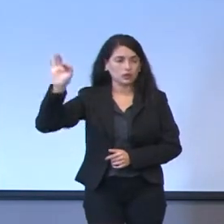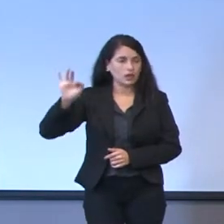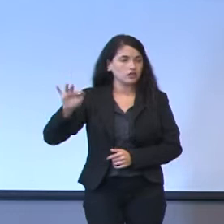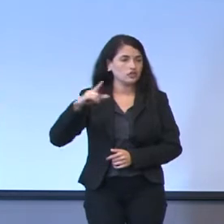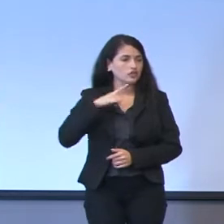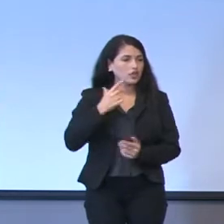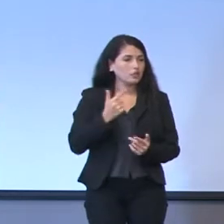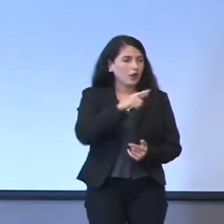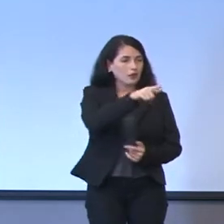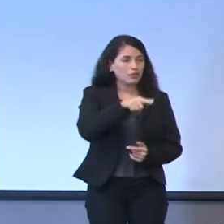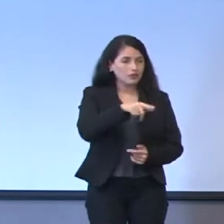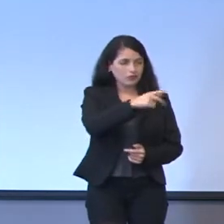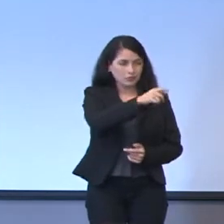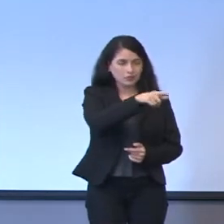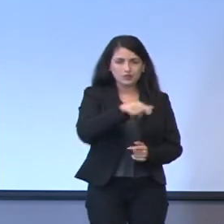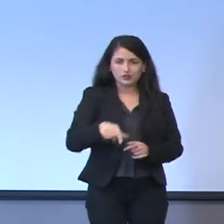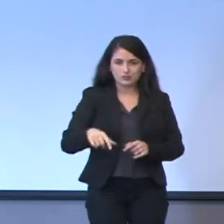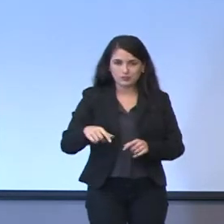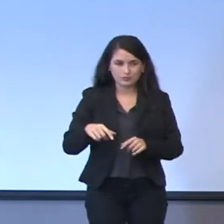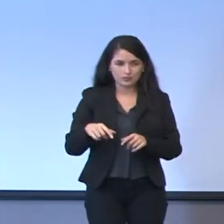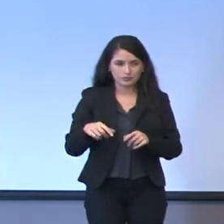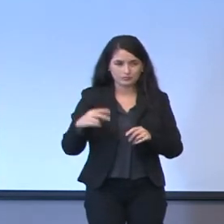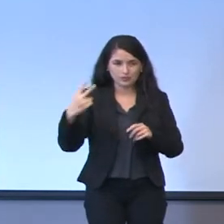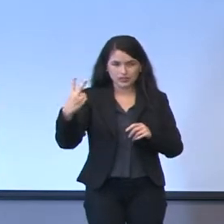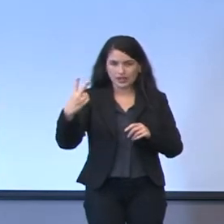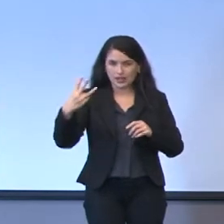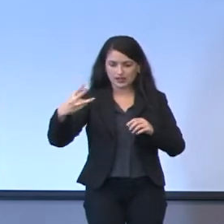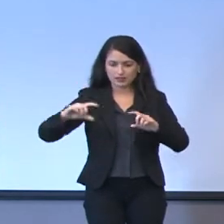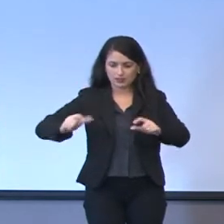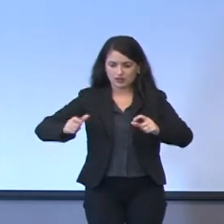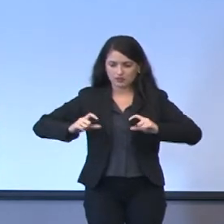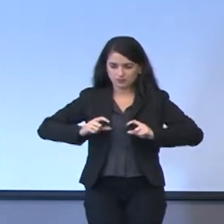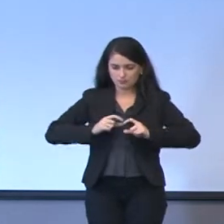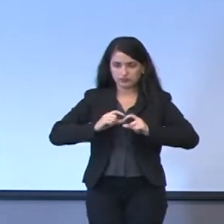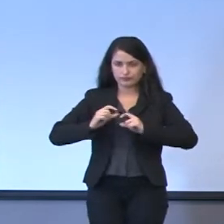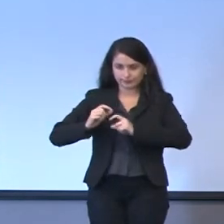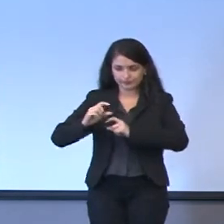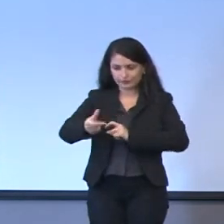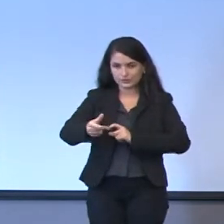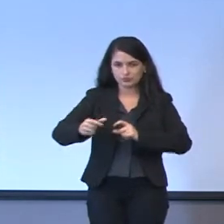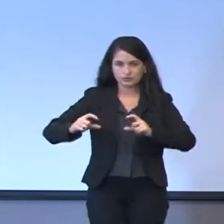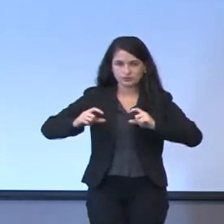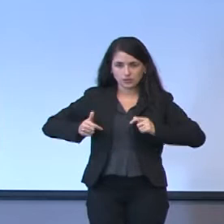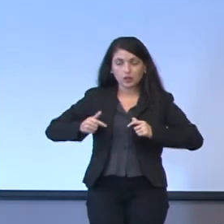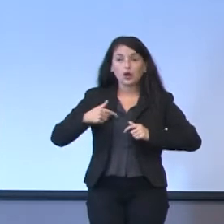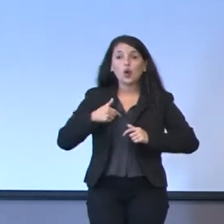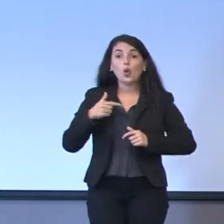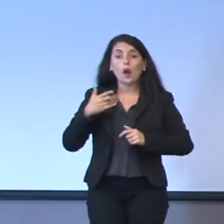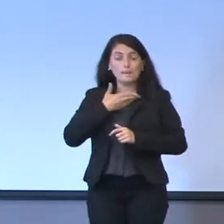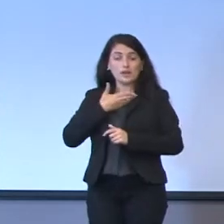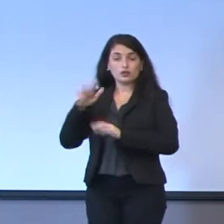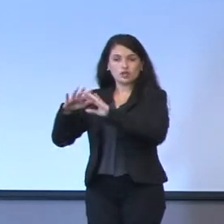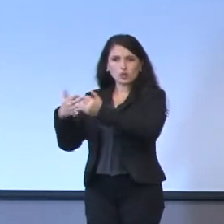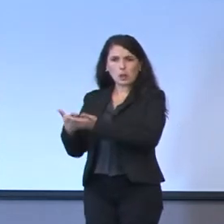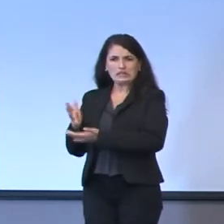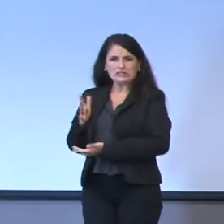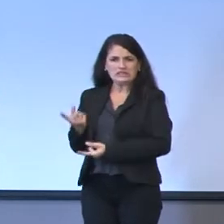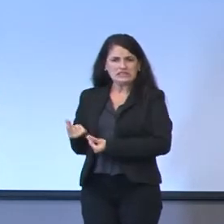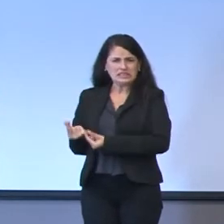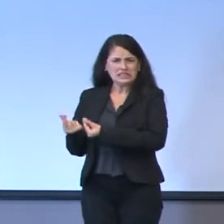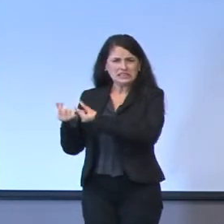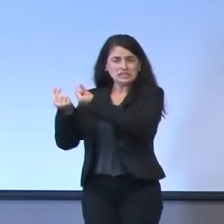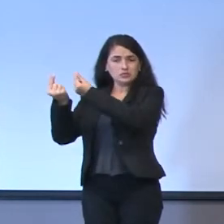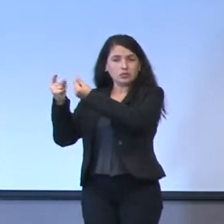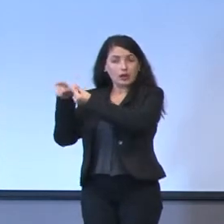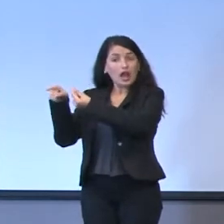Andréia, que eu tinha ganhado de um colega de escola, que era muito rico, e ele me